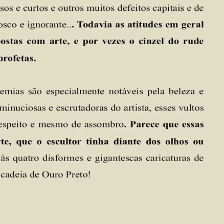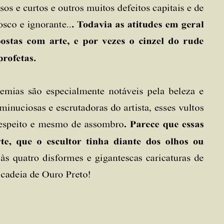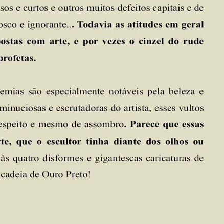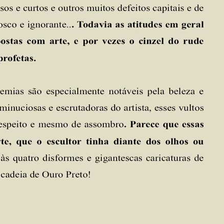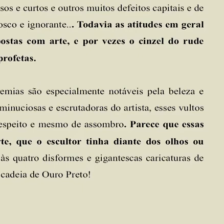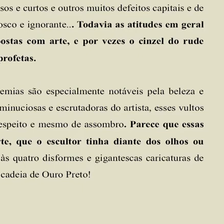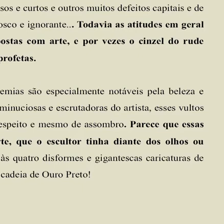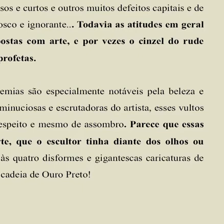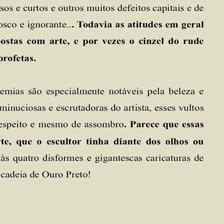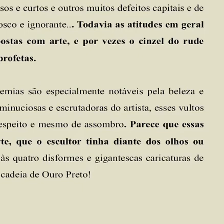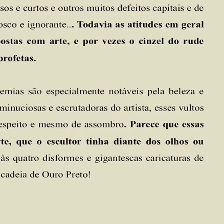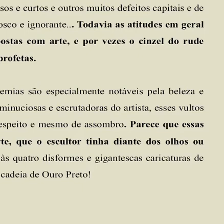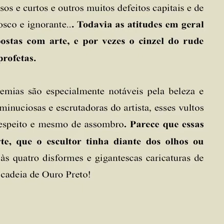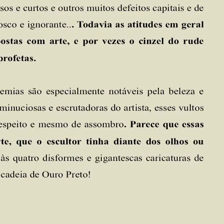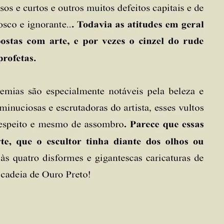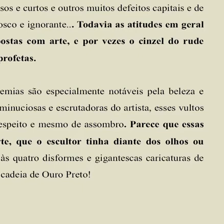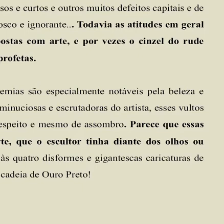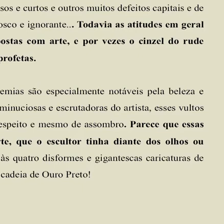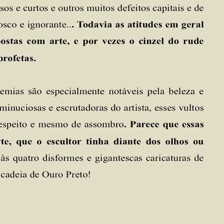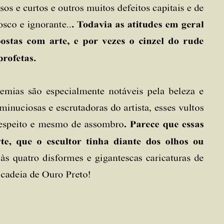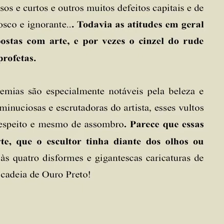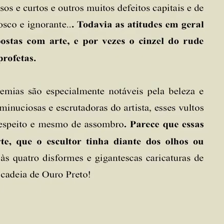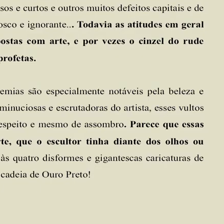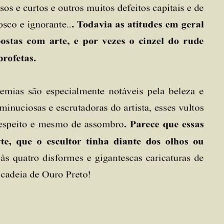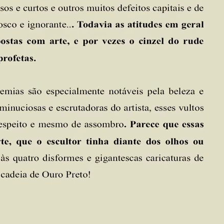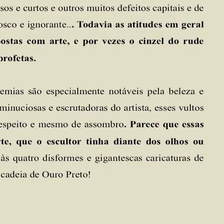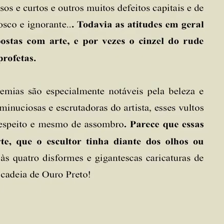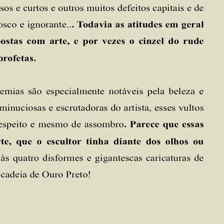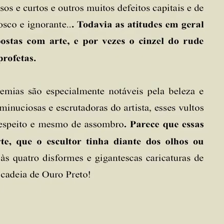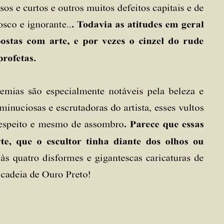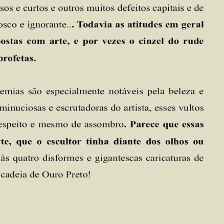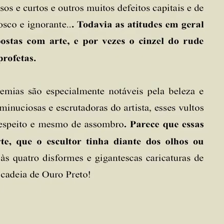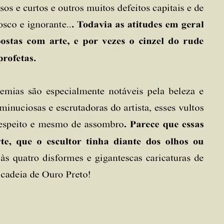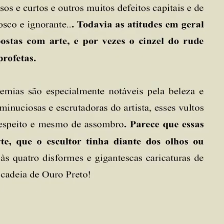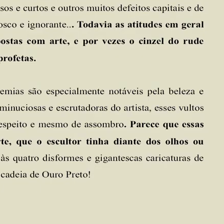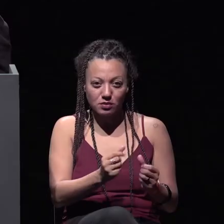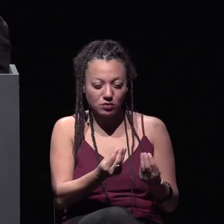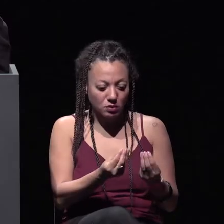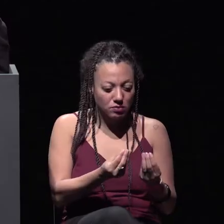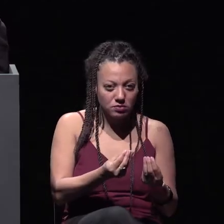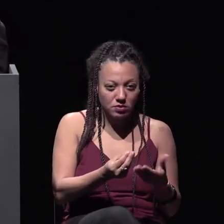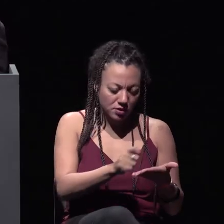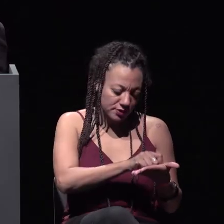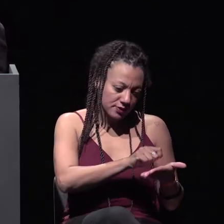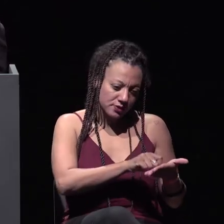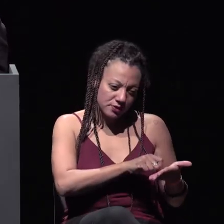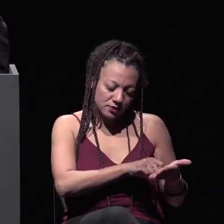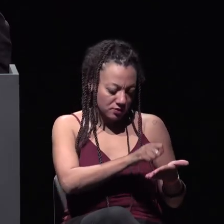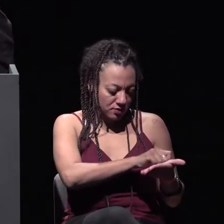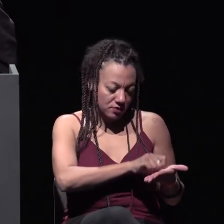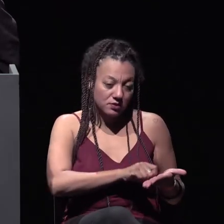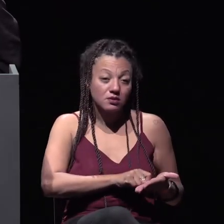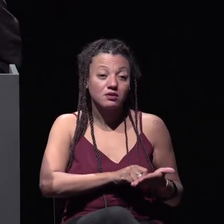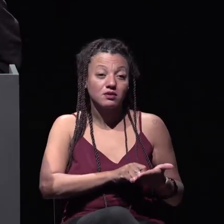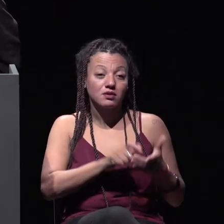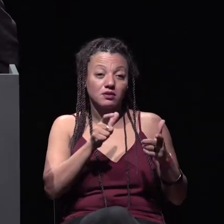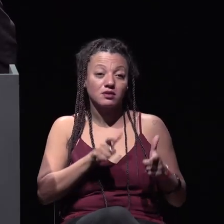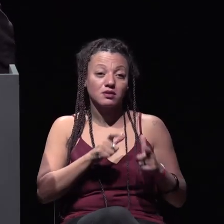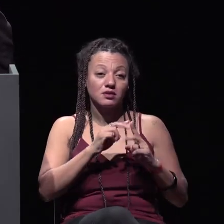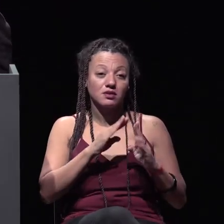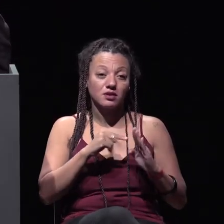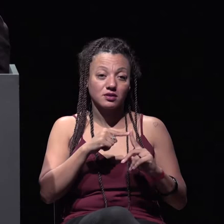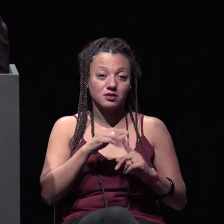aparência das peças que ele encontra ali no adro da igreja de bom jesus bom jesus do matozinhos